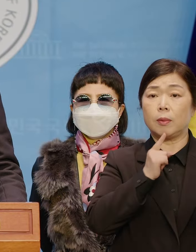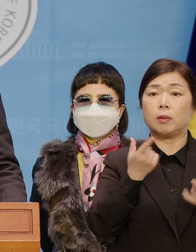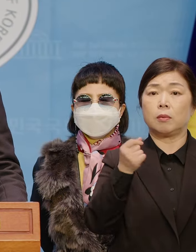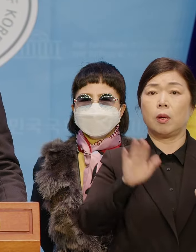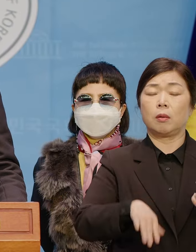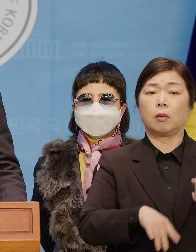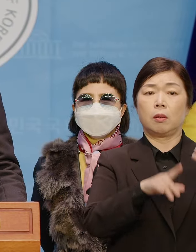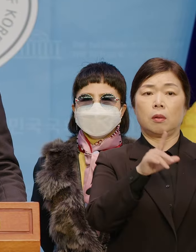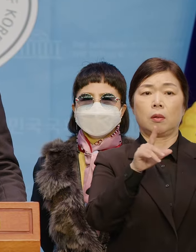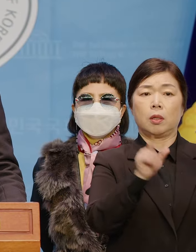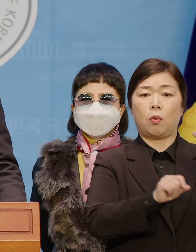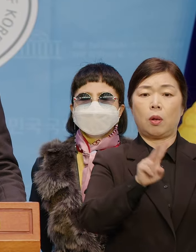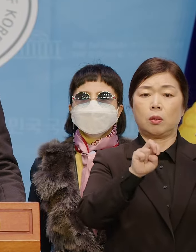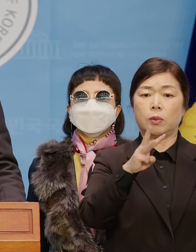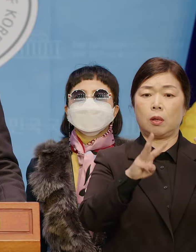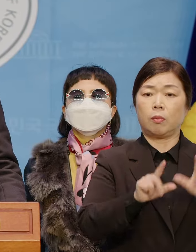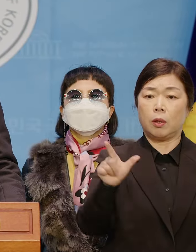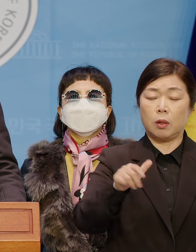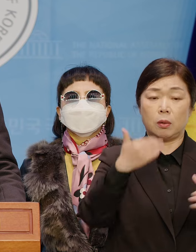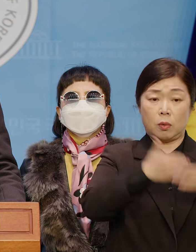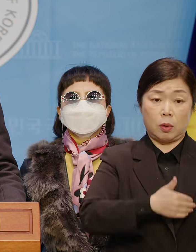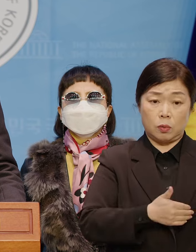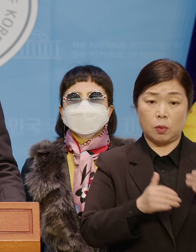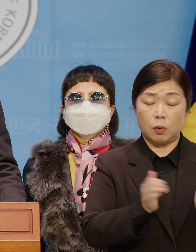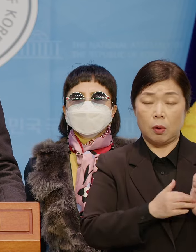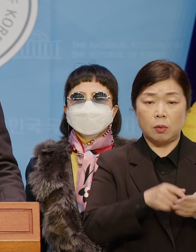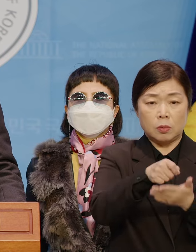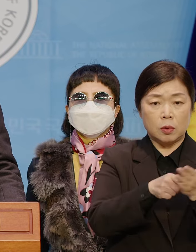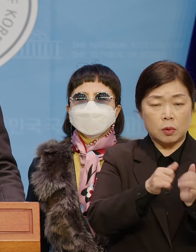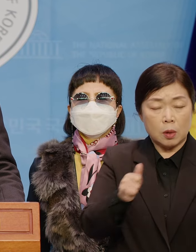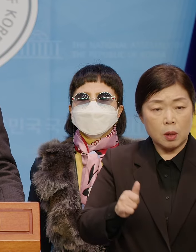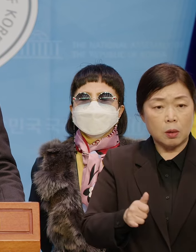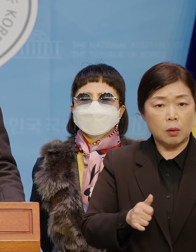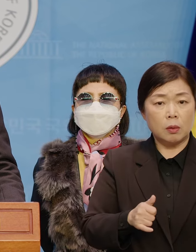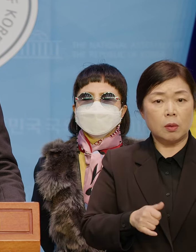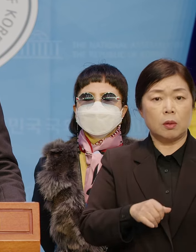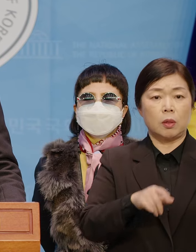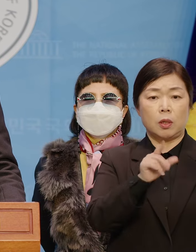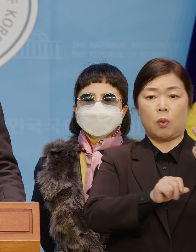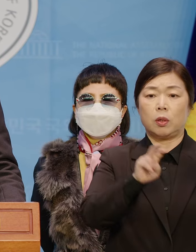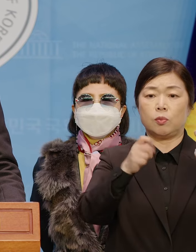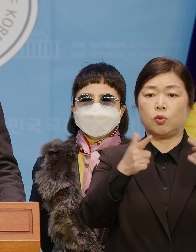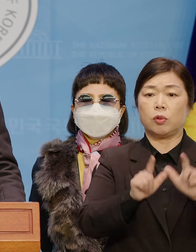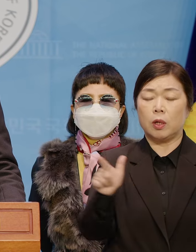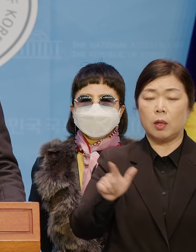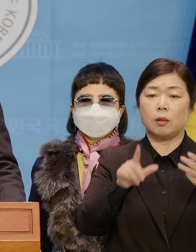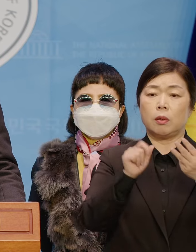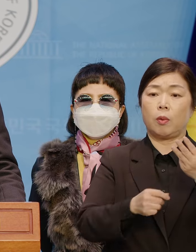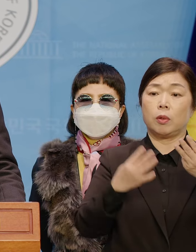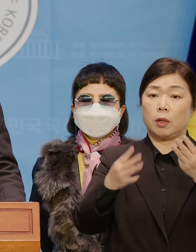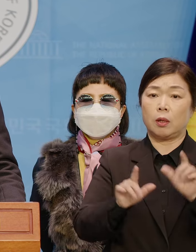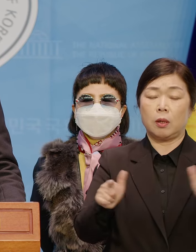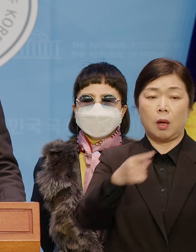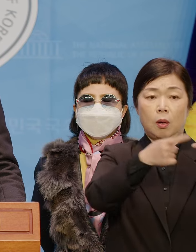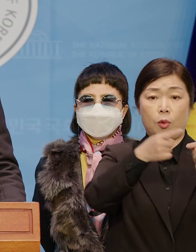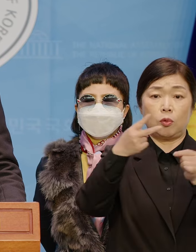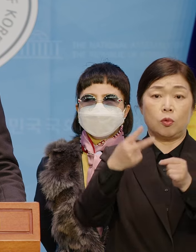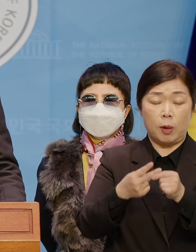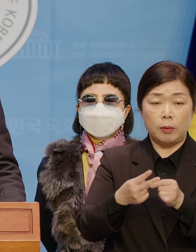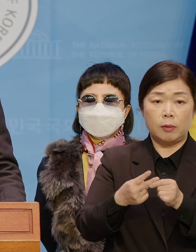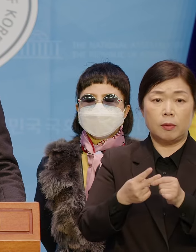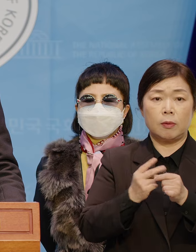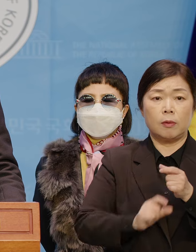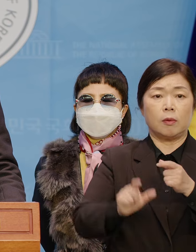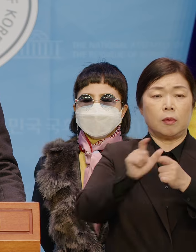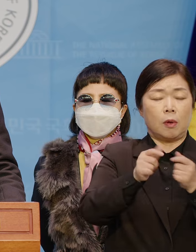23일 날 먼저 영상을 제보해 주셨고 저희 취재진과 제보자가 2월 26일 3월 4일 두 차례 더